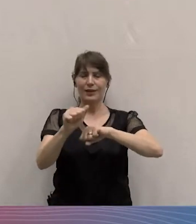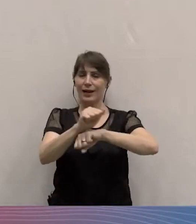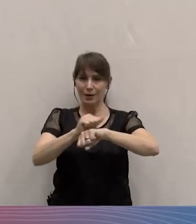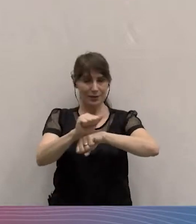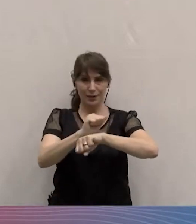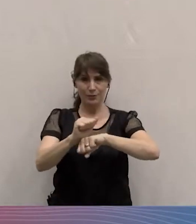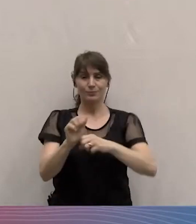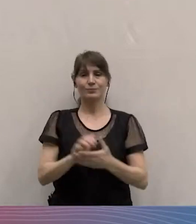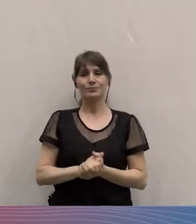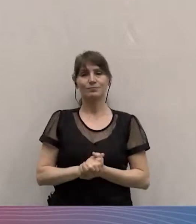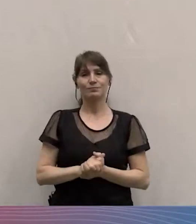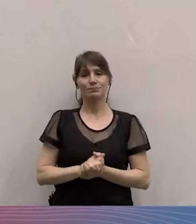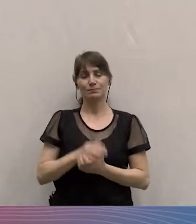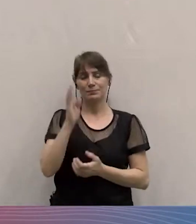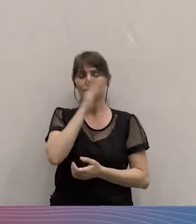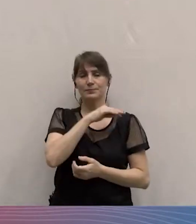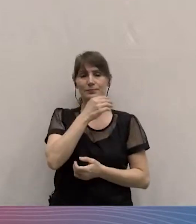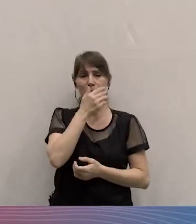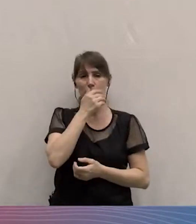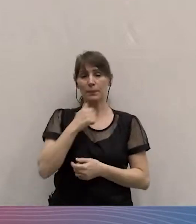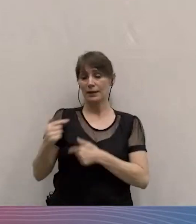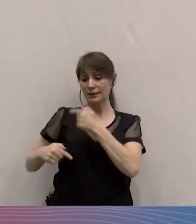promessa.